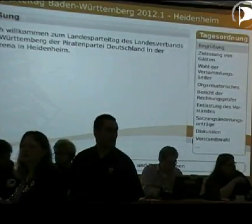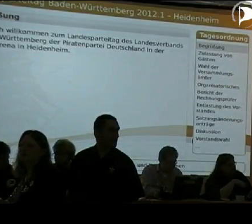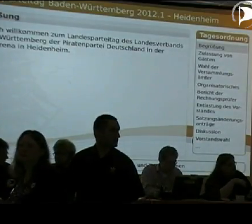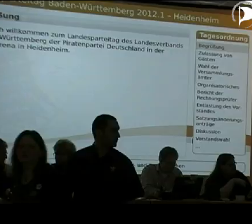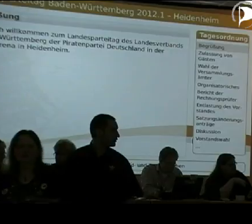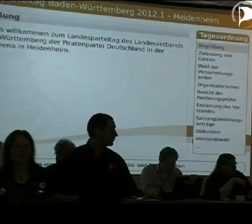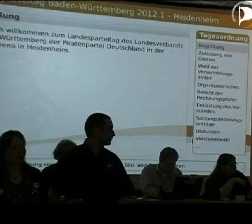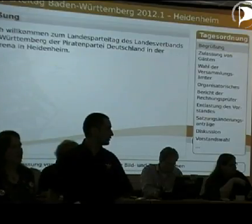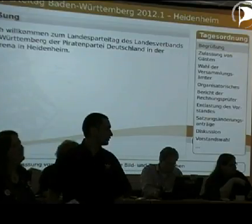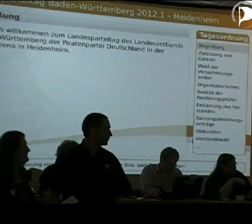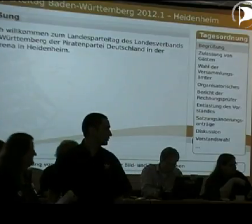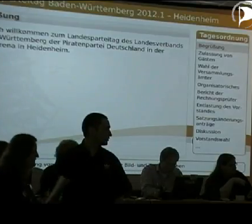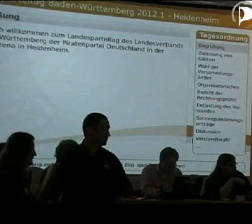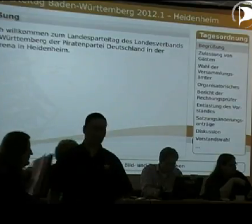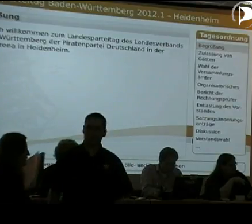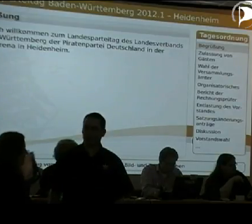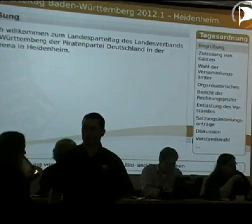wie gesagt eine ahnung